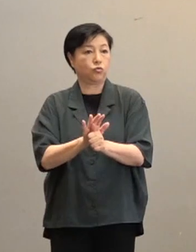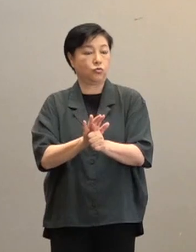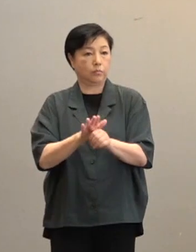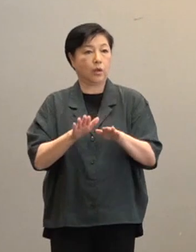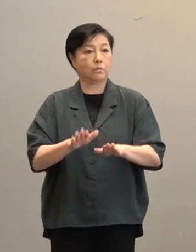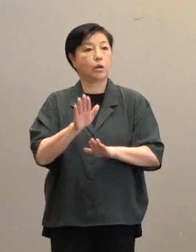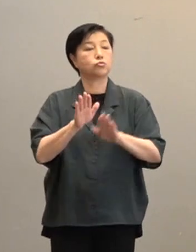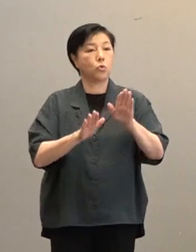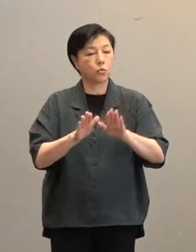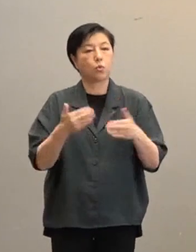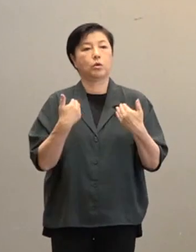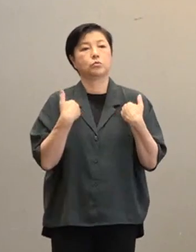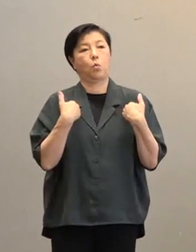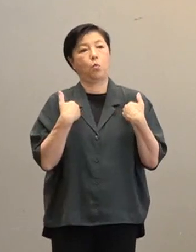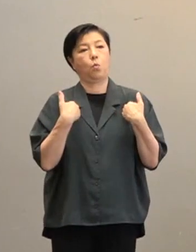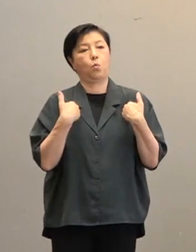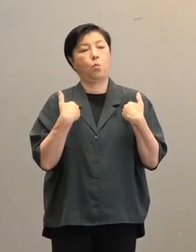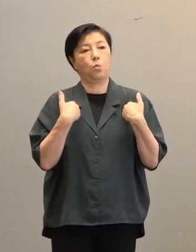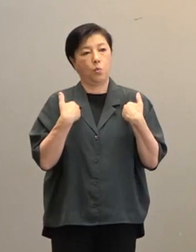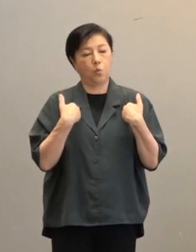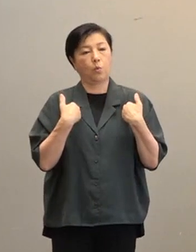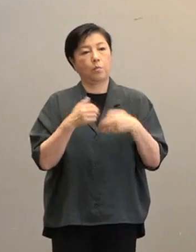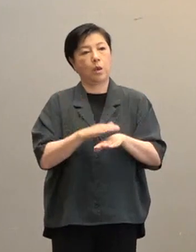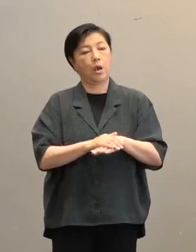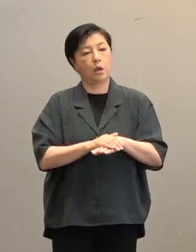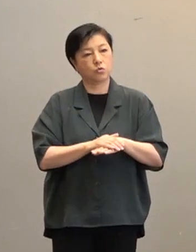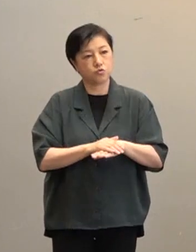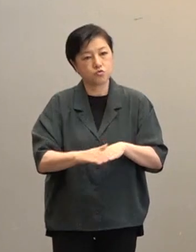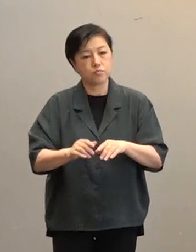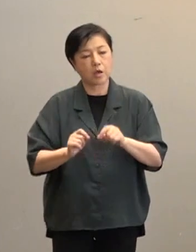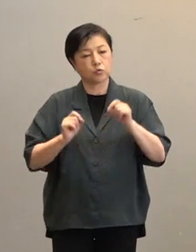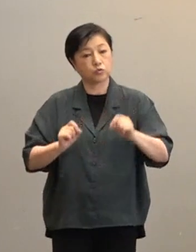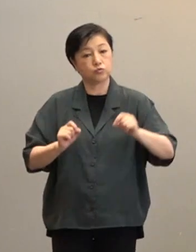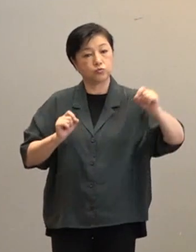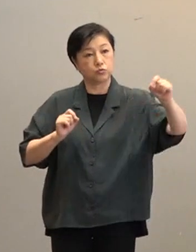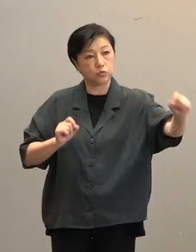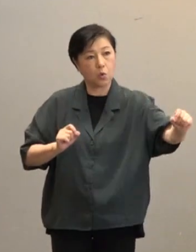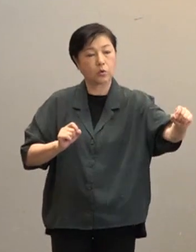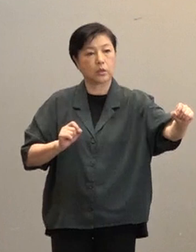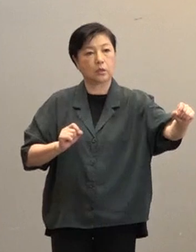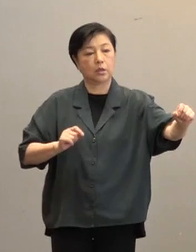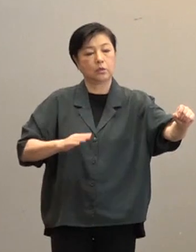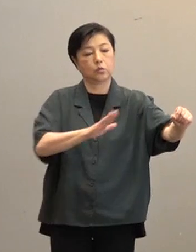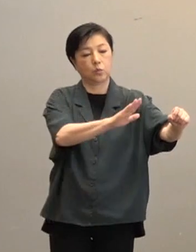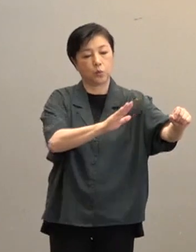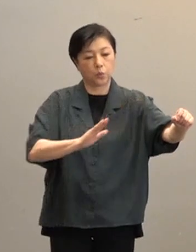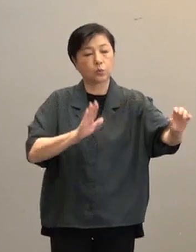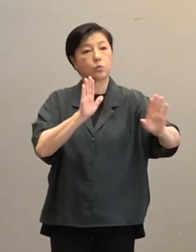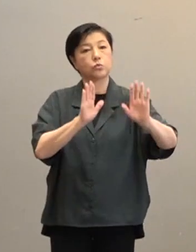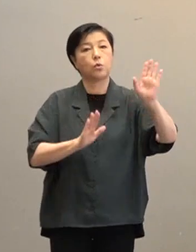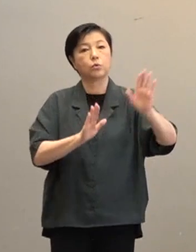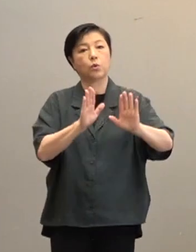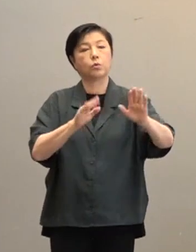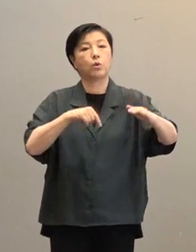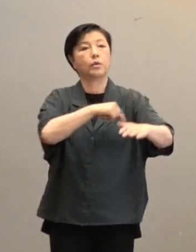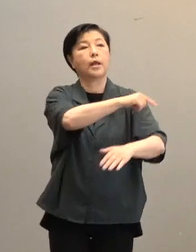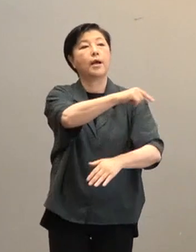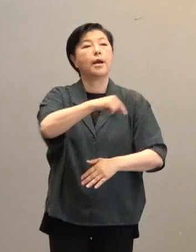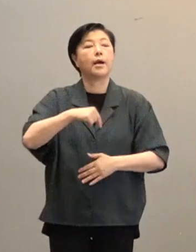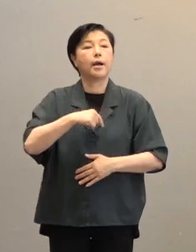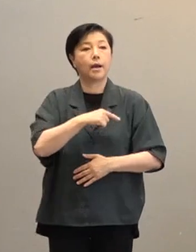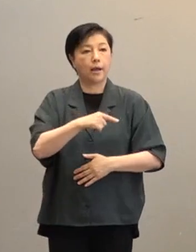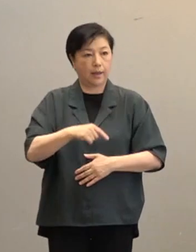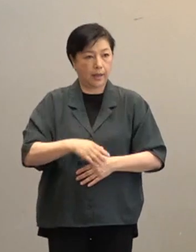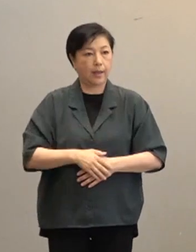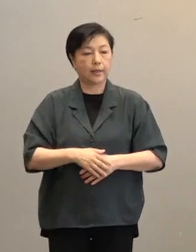状況であれば当然必要でありますし、うまく、中長期的な、状況の中で、日